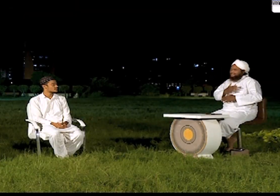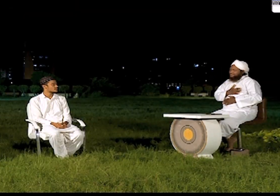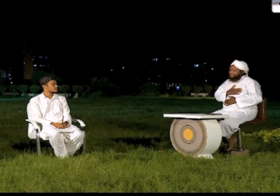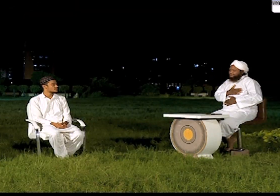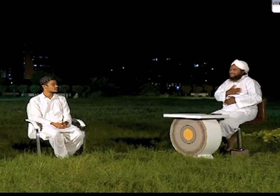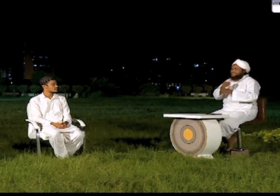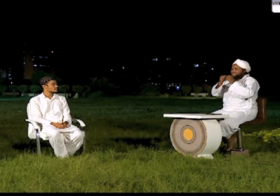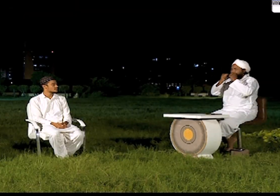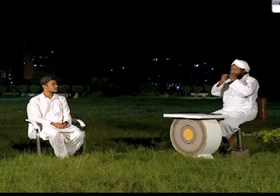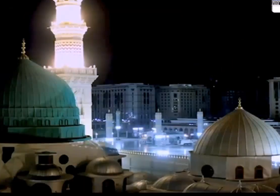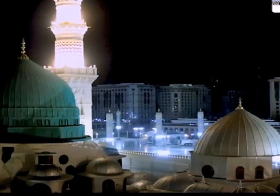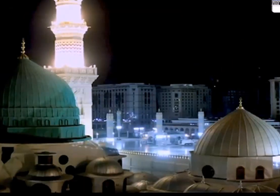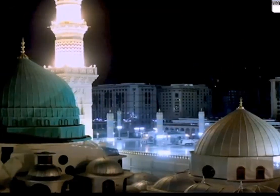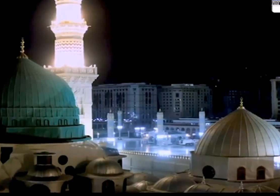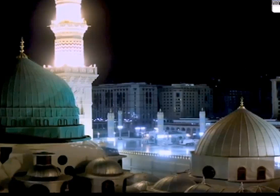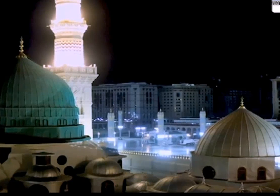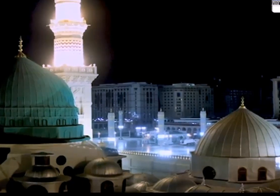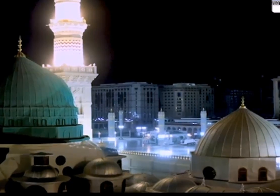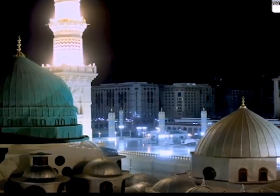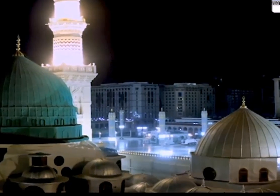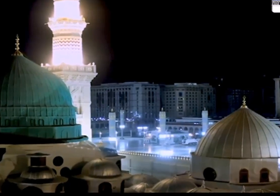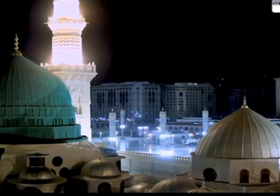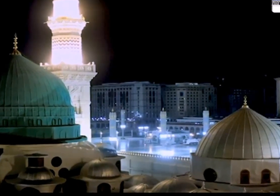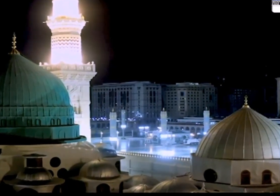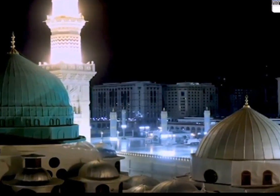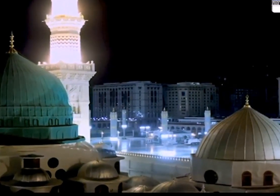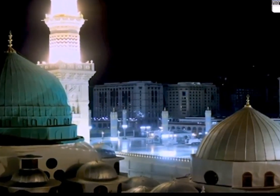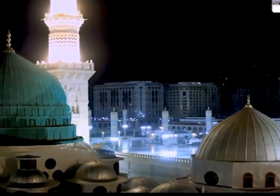علیہ وآلہ وسلم